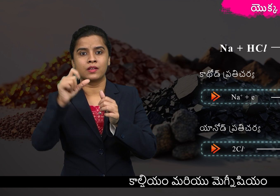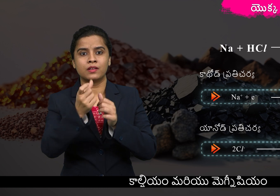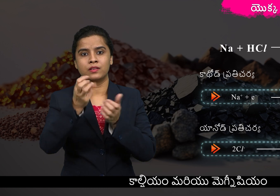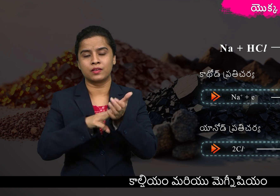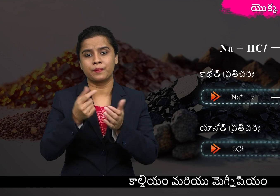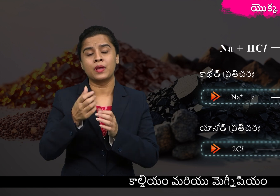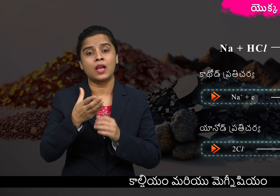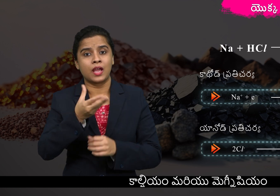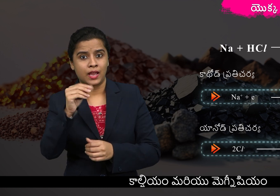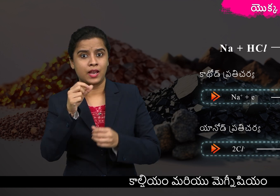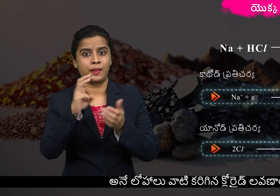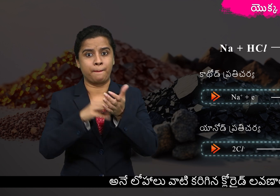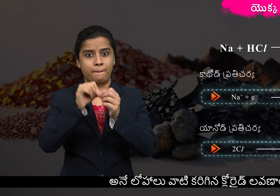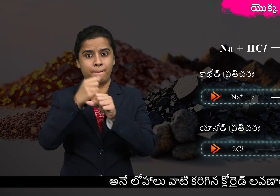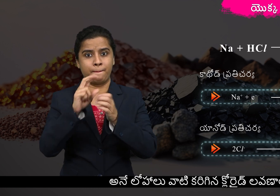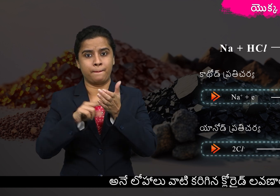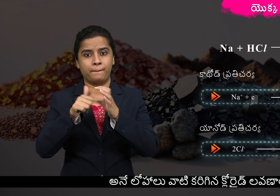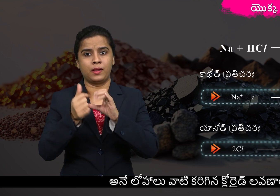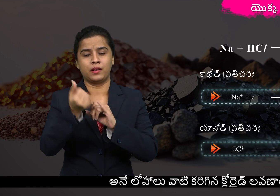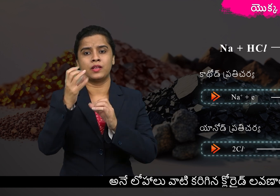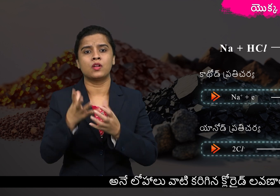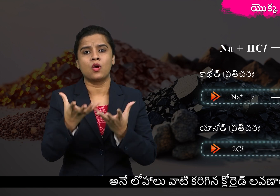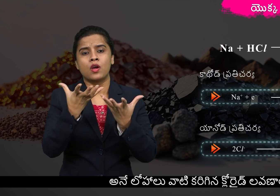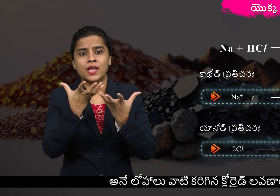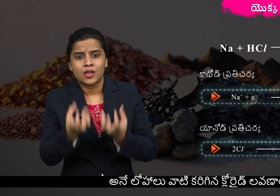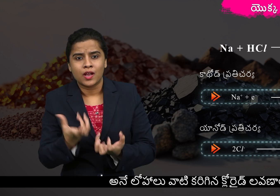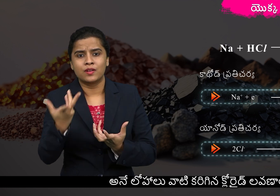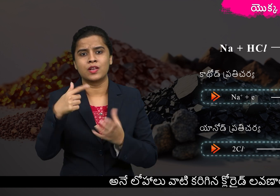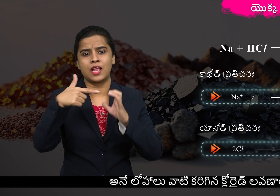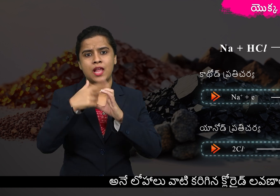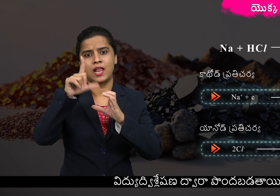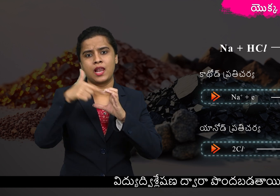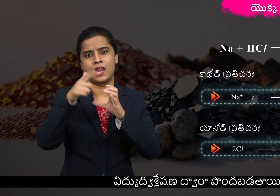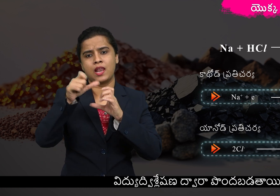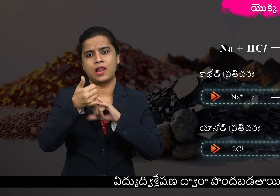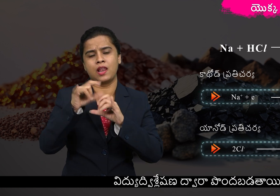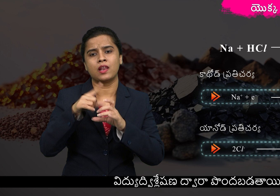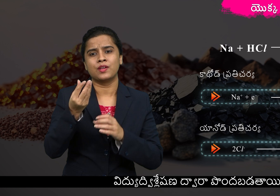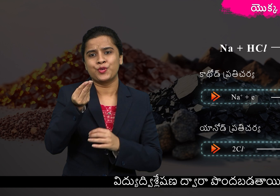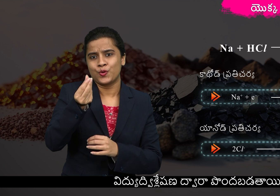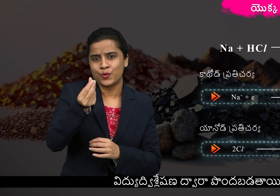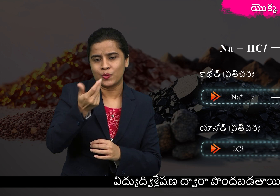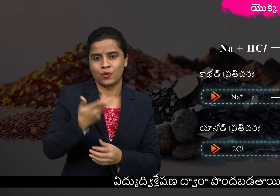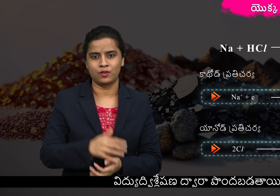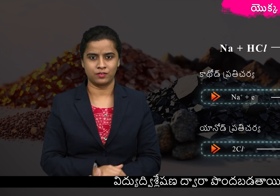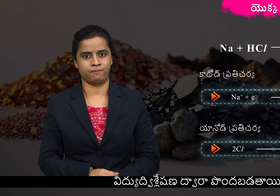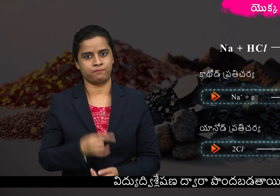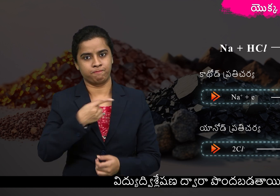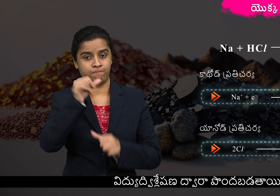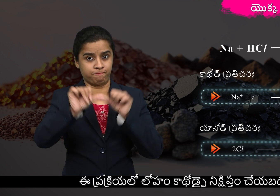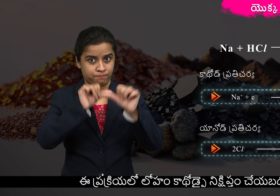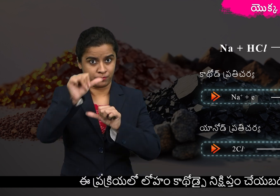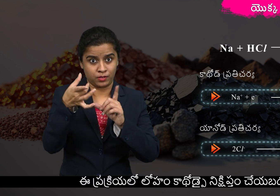కాల్షియం మరియు మెగ్నీషియం అనే లోహాలు వాటి కరిగిన క్లోరైడ్ లవణాల విద్యుత్ విశ్లేషణ ద్వారా